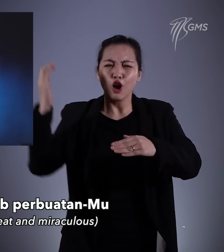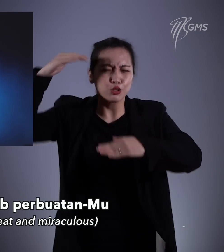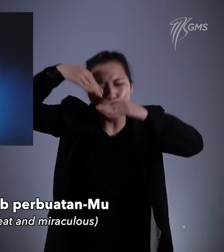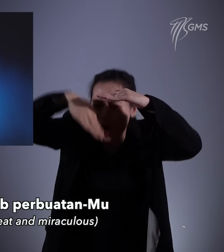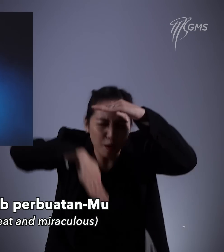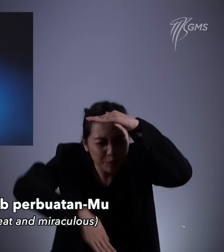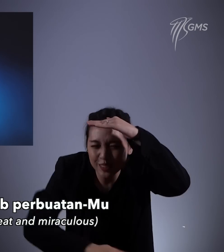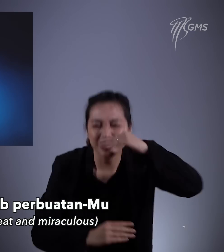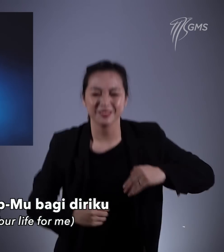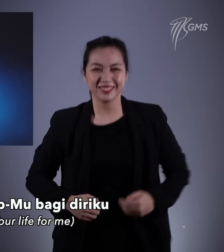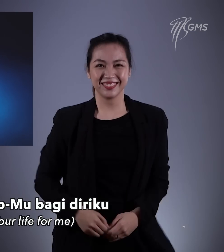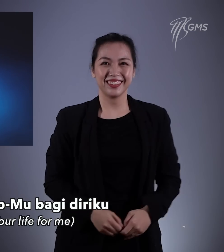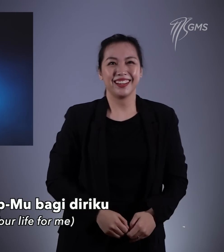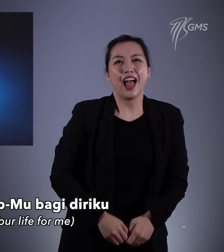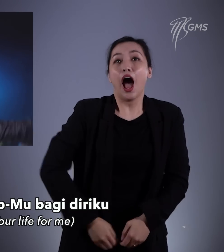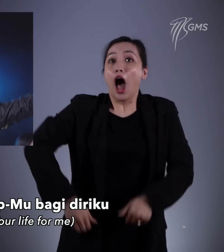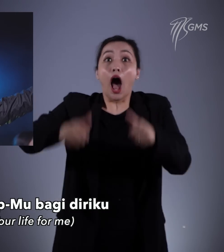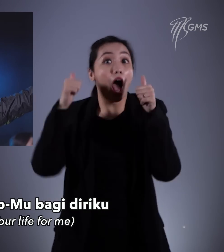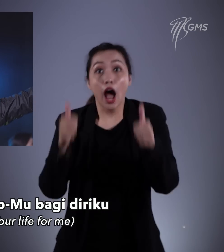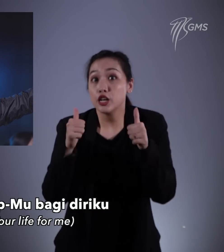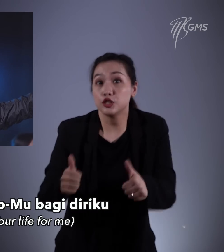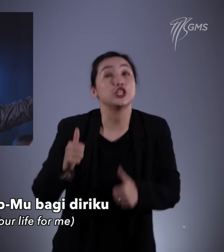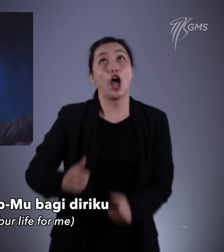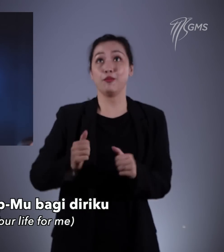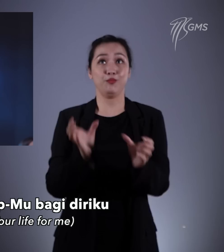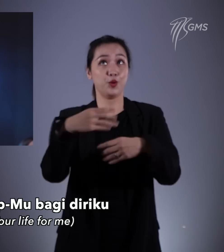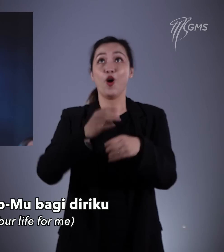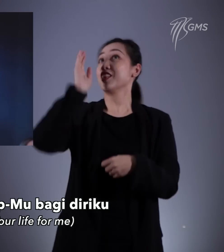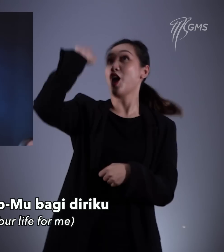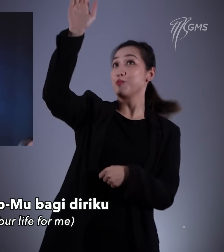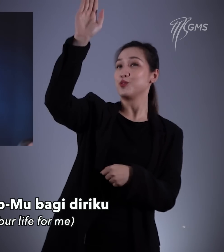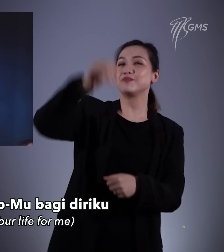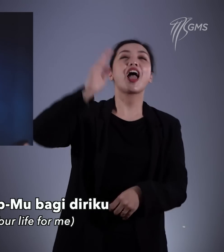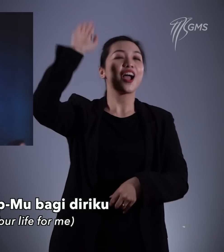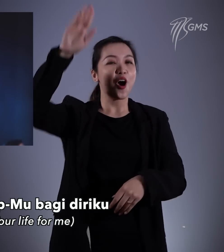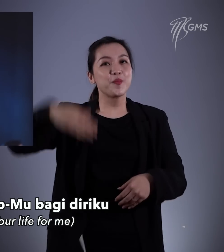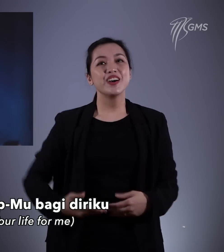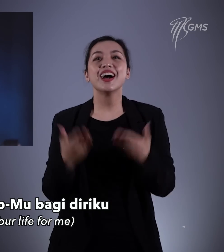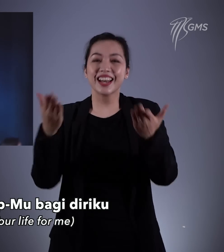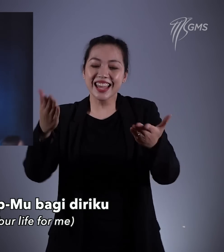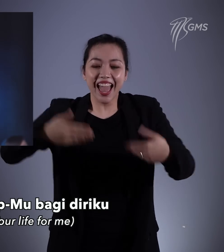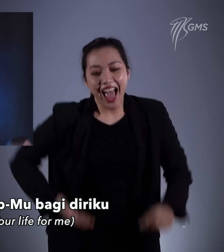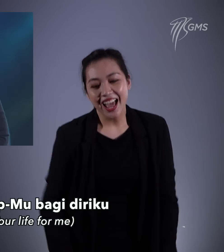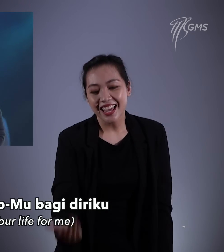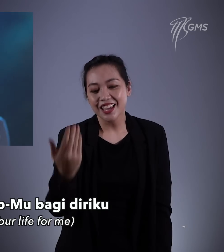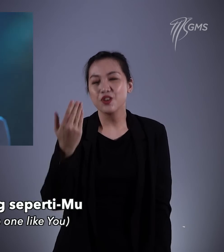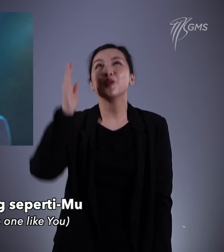tiada terselami, besar dan ajaib perbuatanmu. Kau